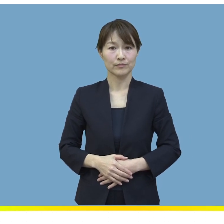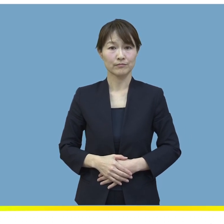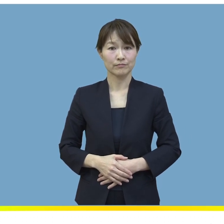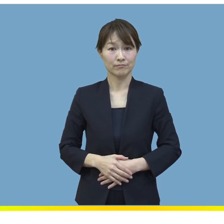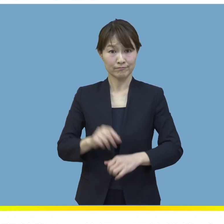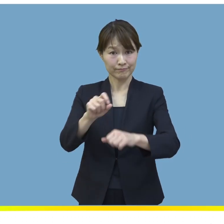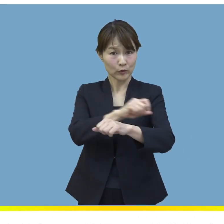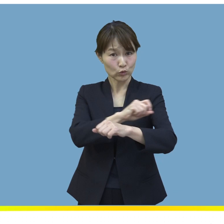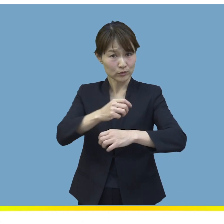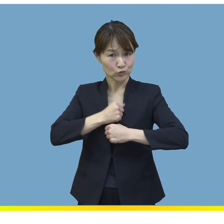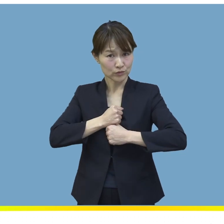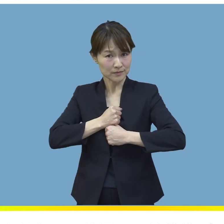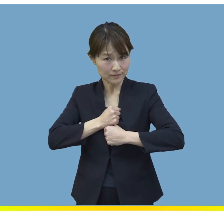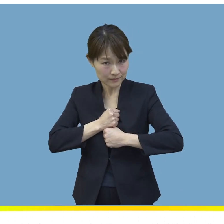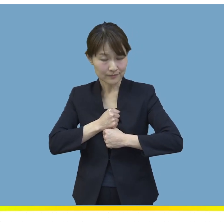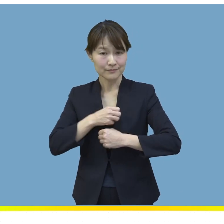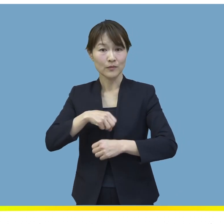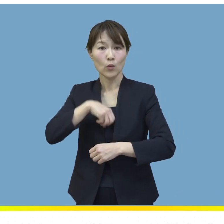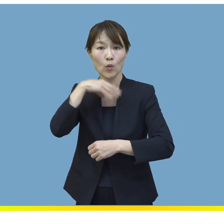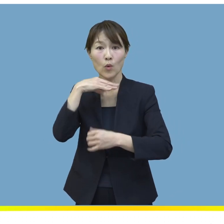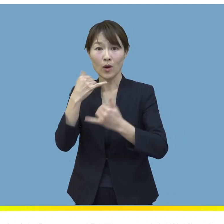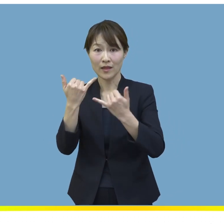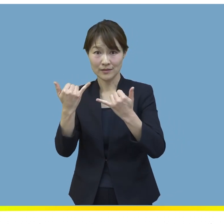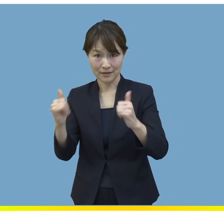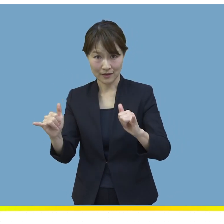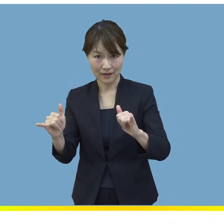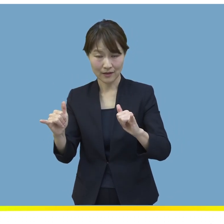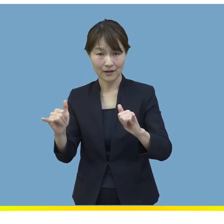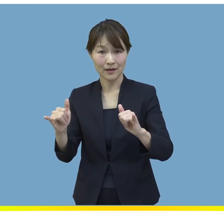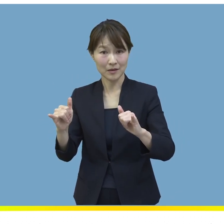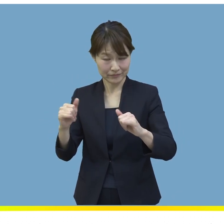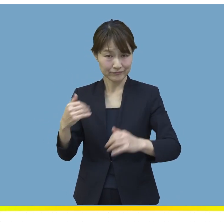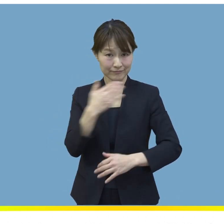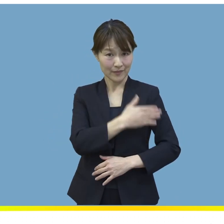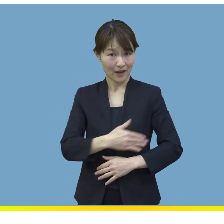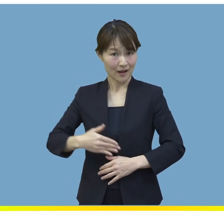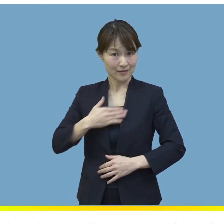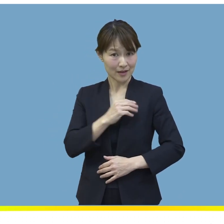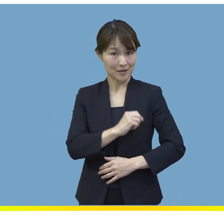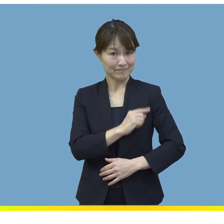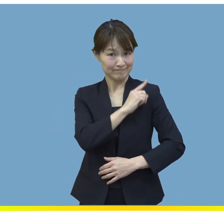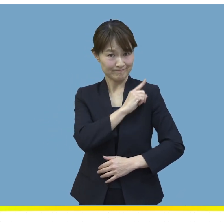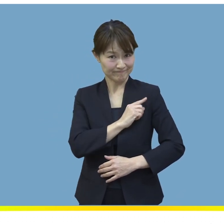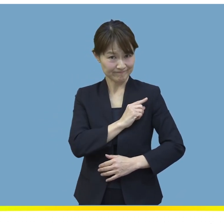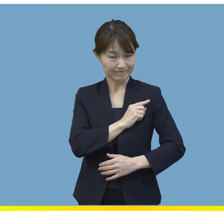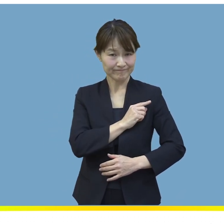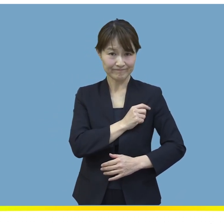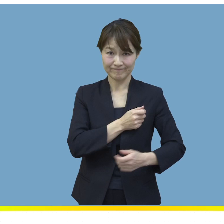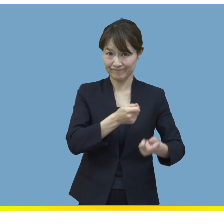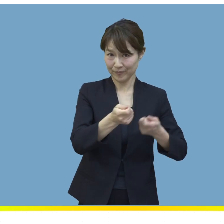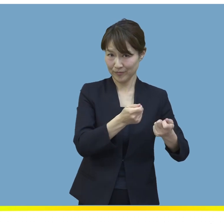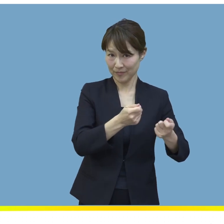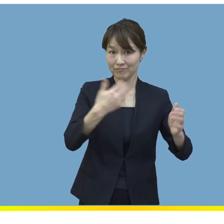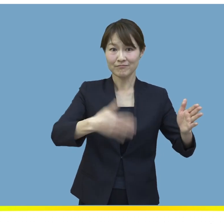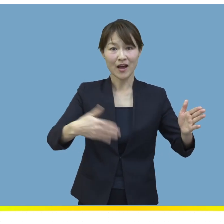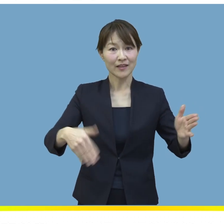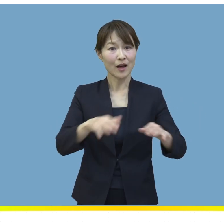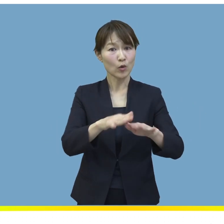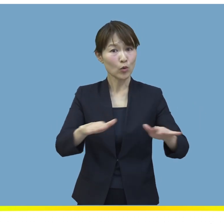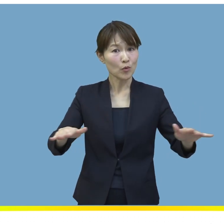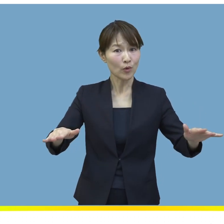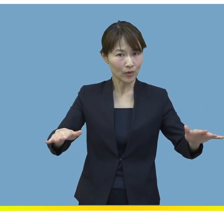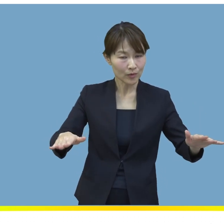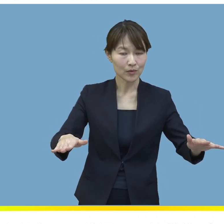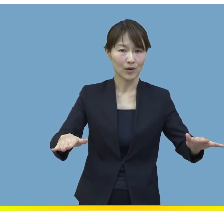特に高齢者や体温の調整機能が十分に発達していない子供